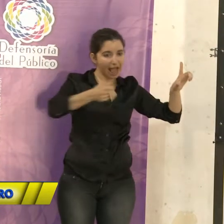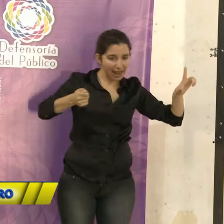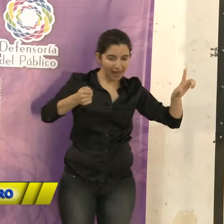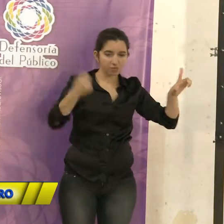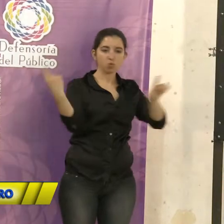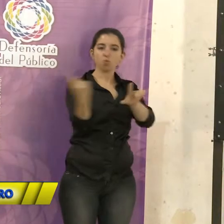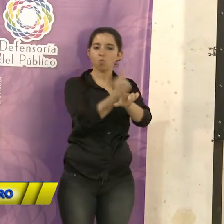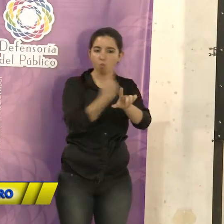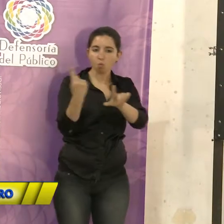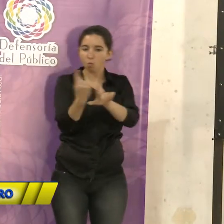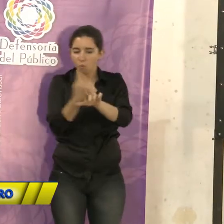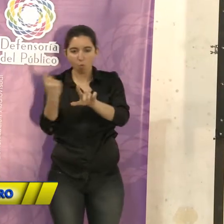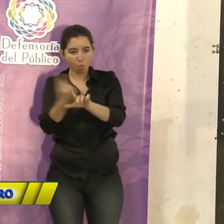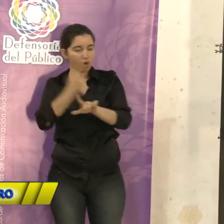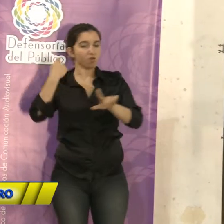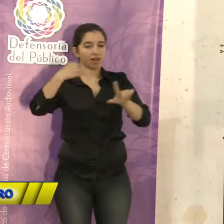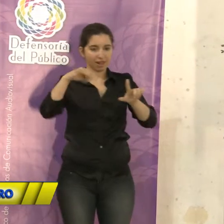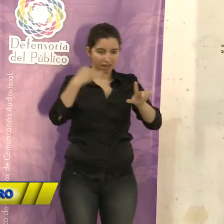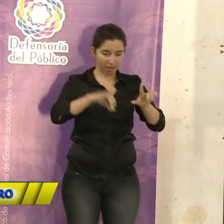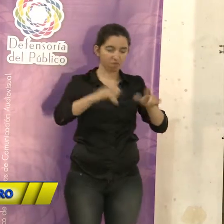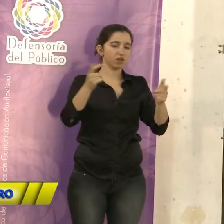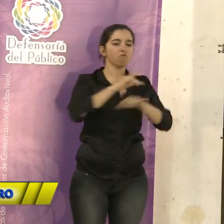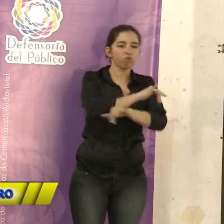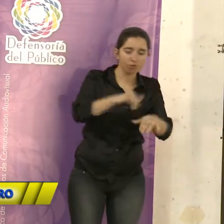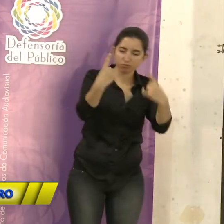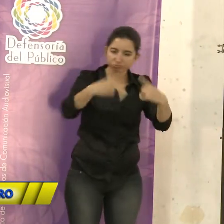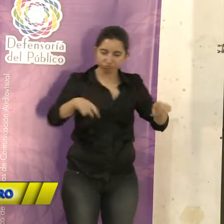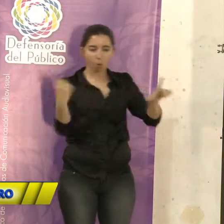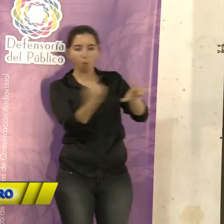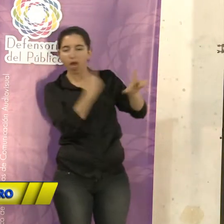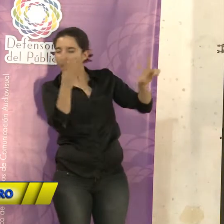1 hora de programación de prioridad informativa, de servicios públicos e institucionales.